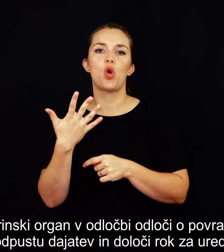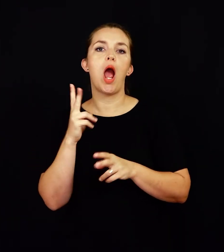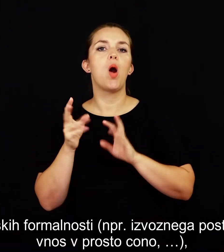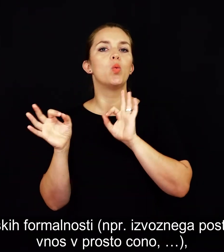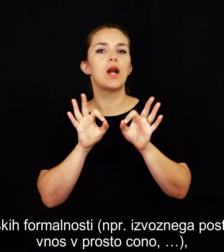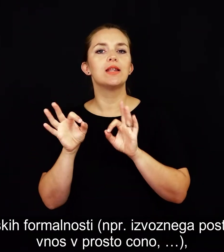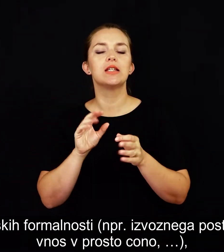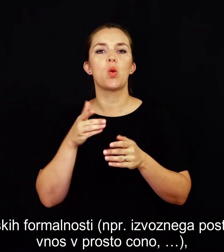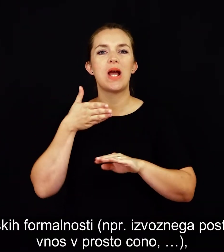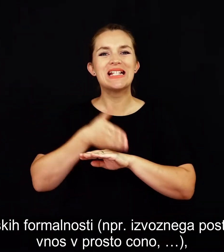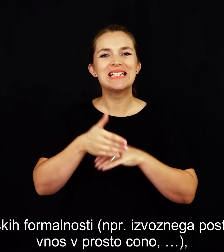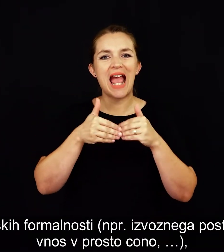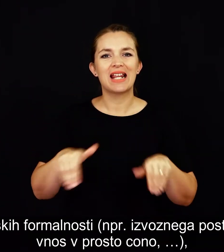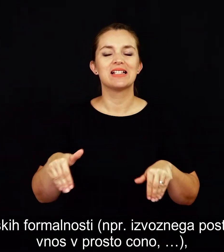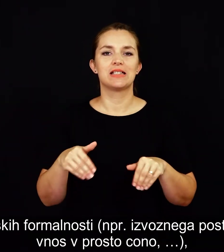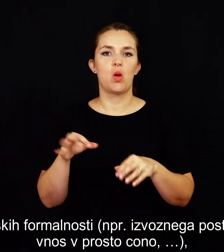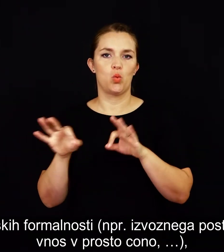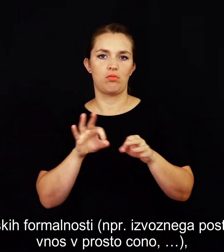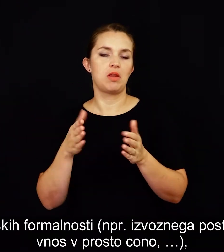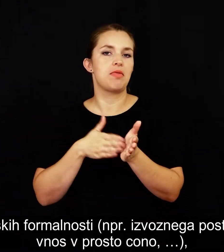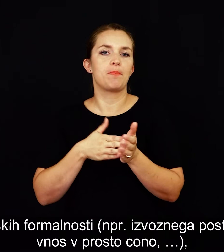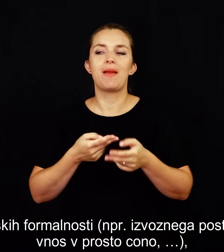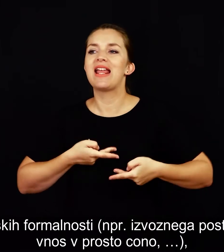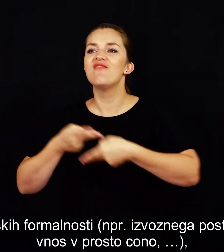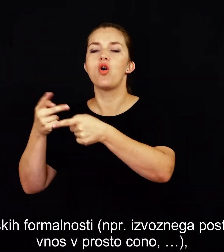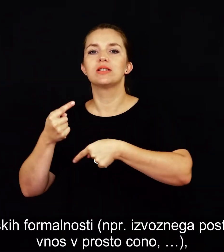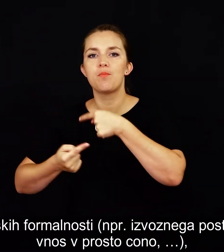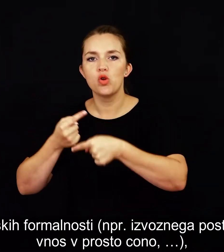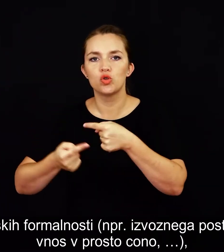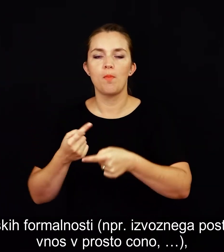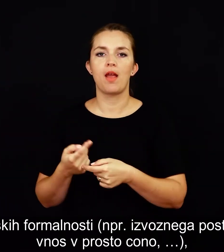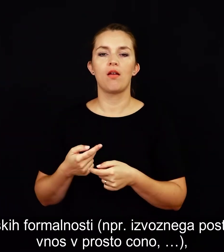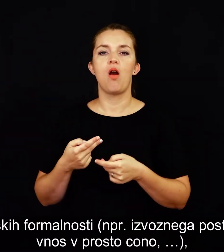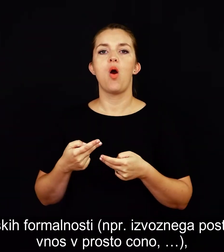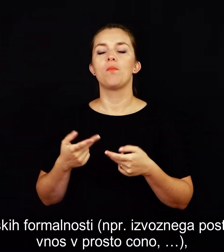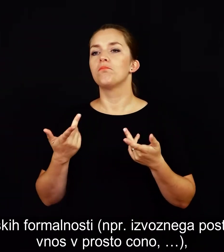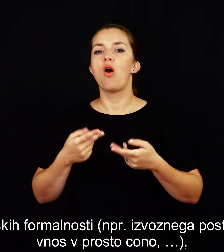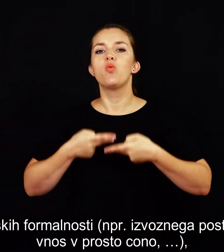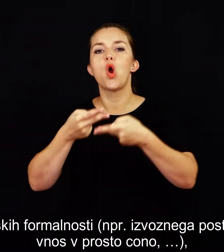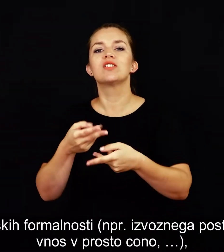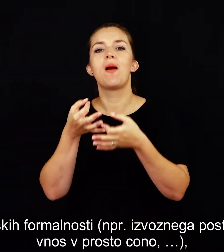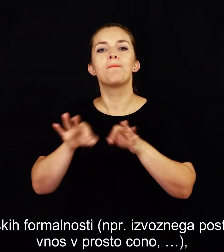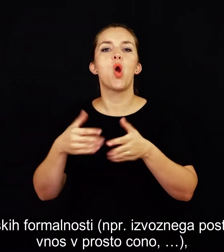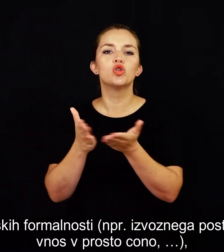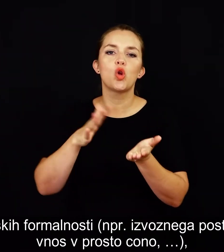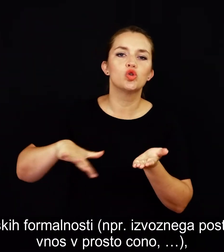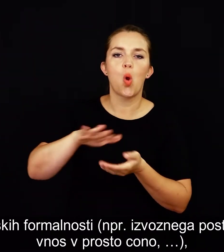carinskih formalnosti, na primer izvoznega postopka, vnos v prosto cono in tako dalje, od